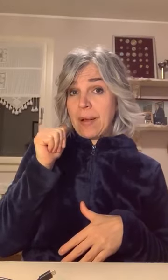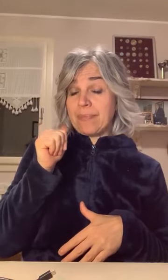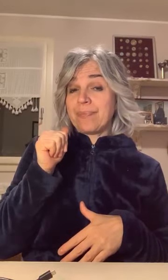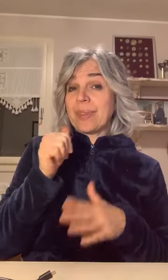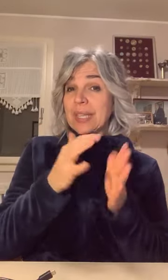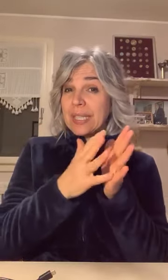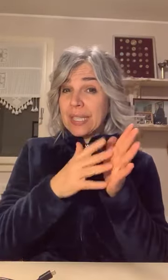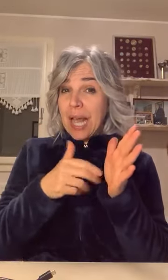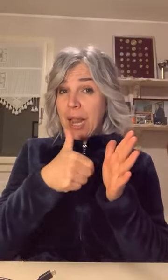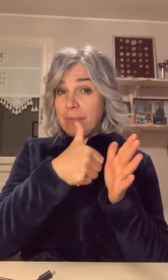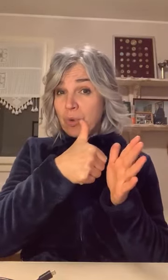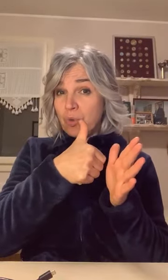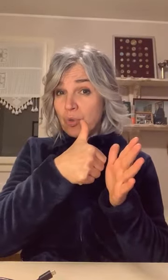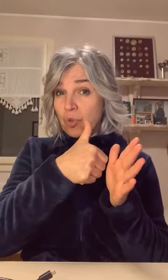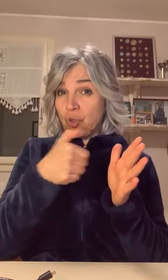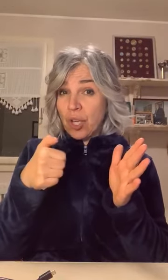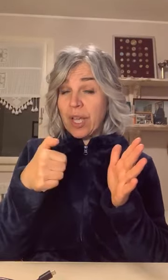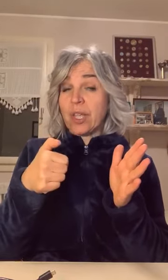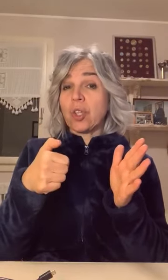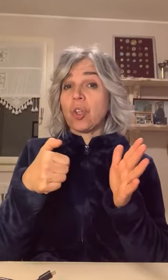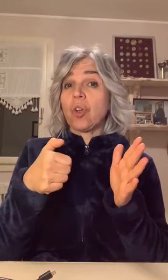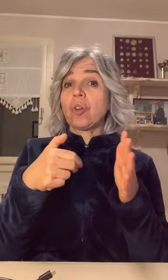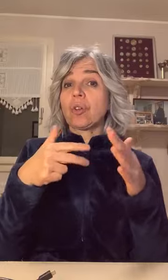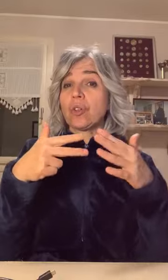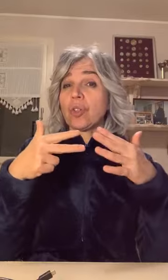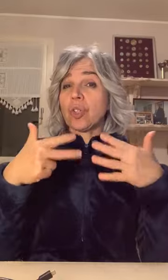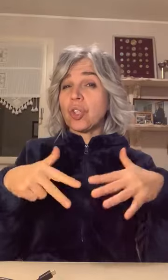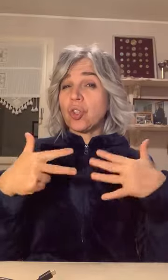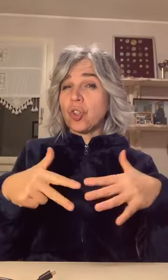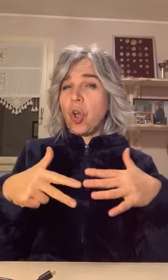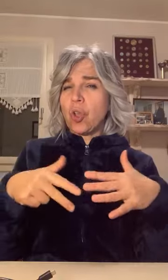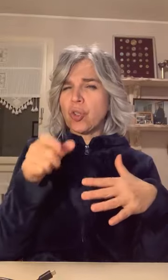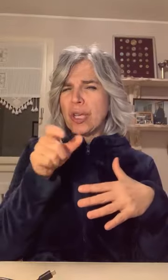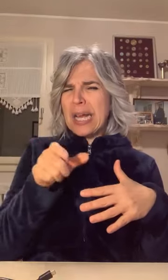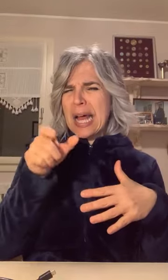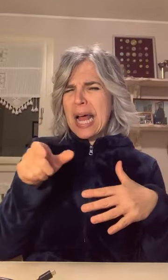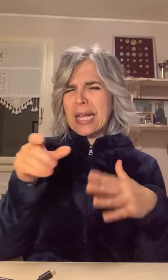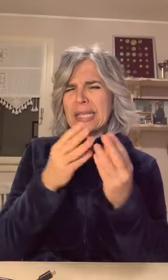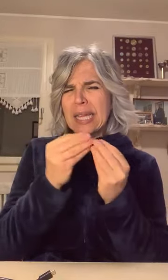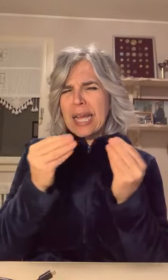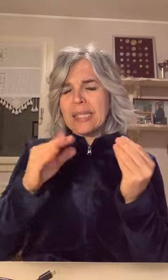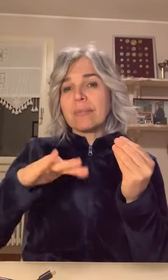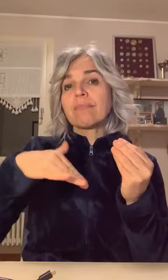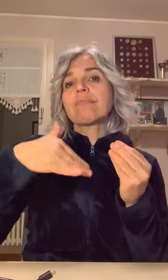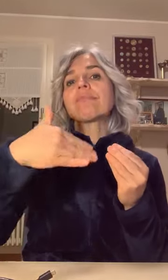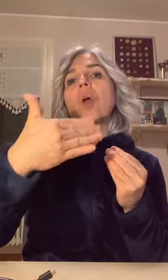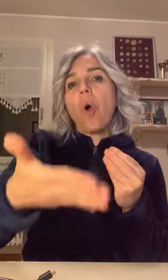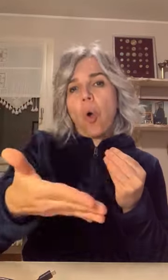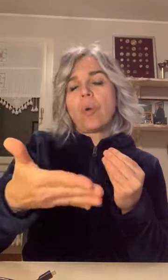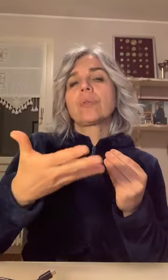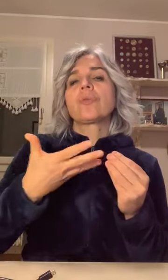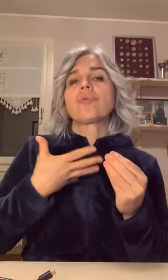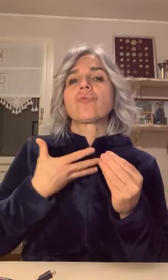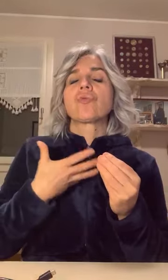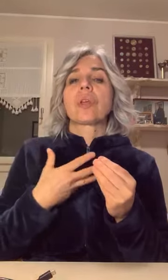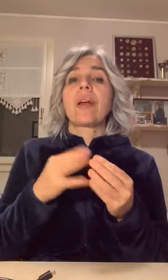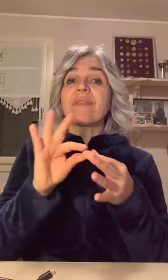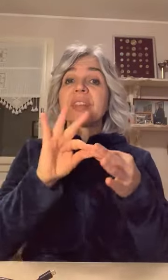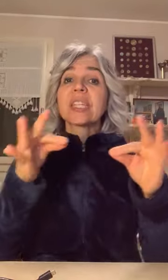Salmo 118. E il versetto centrale, proprio vedete, il versetto centrale è il versetto 8, che dice: